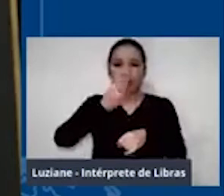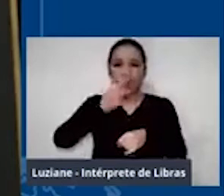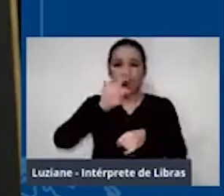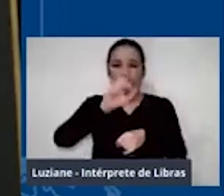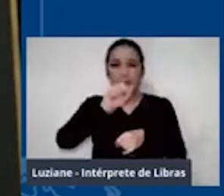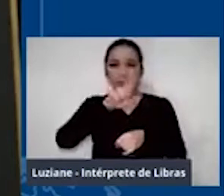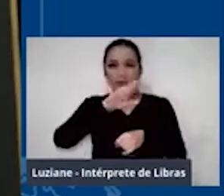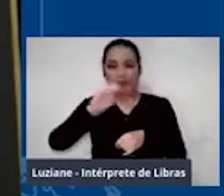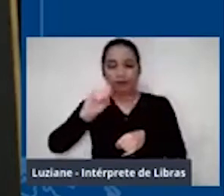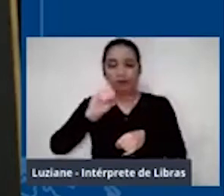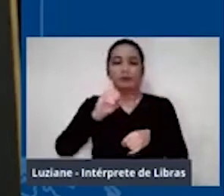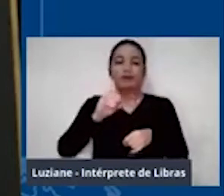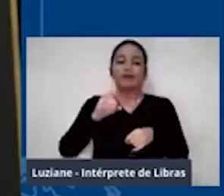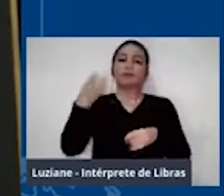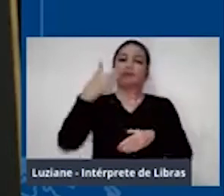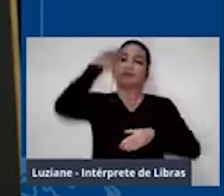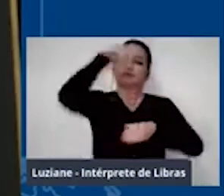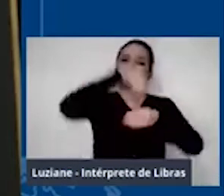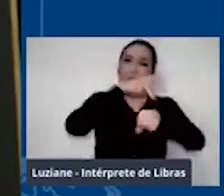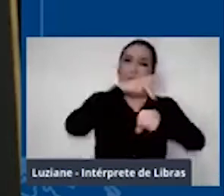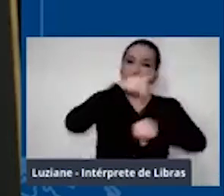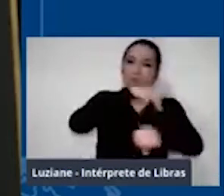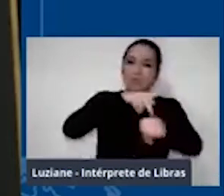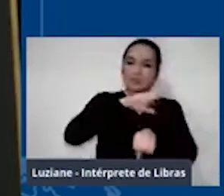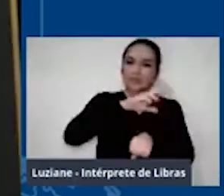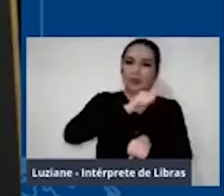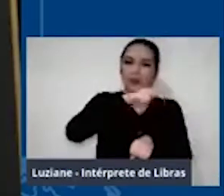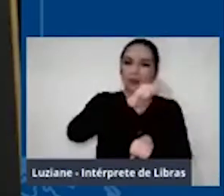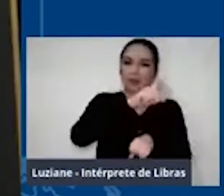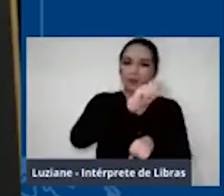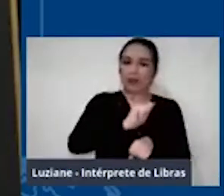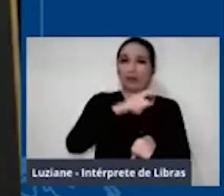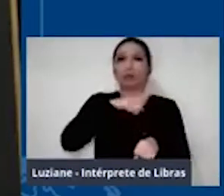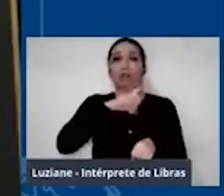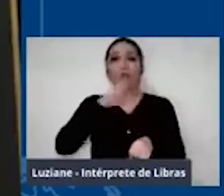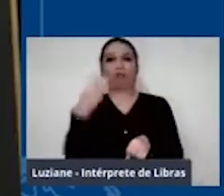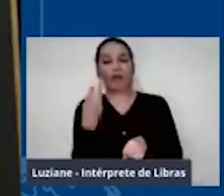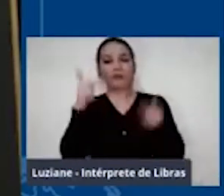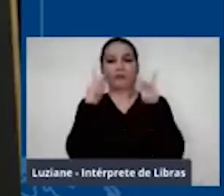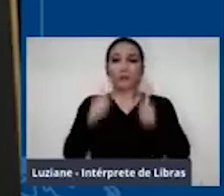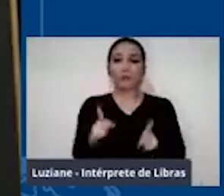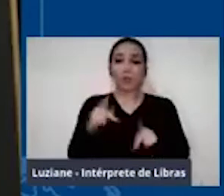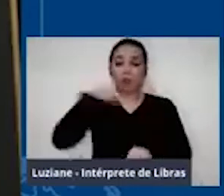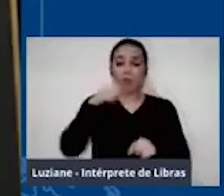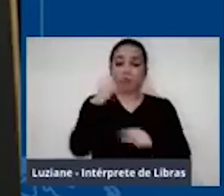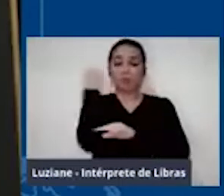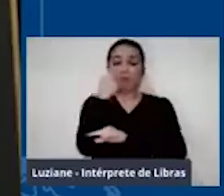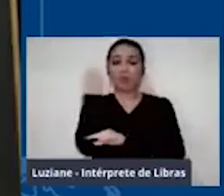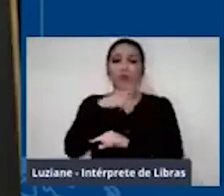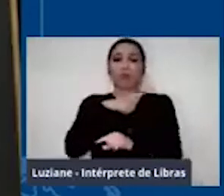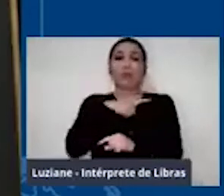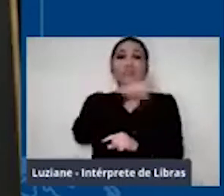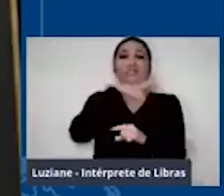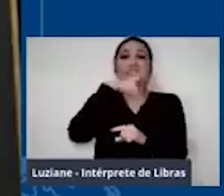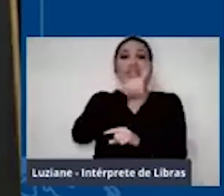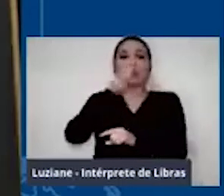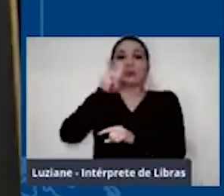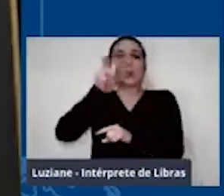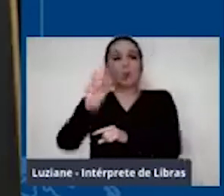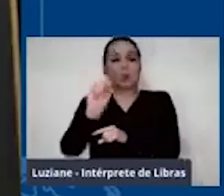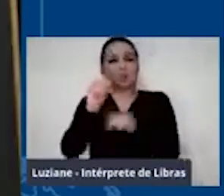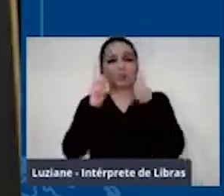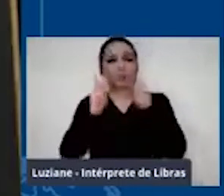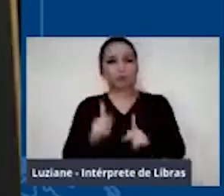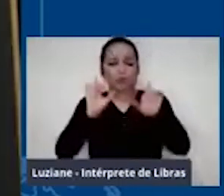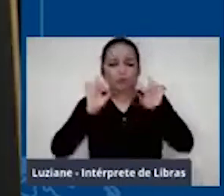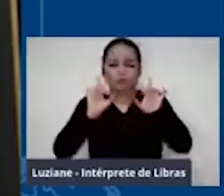eu tenho 3 pessoas. Aqui no Rio Grande do Sul eu tenho 150, 200 pessoas só para cuidar da área tributária.